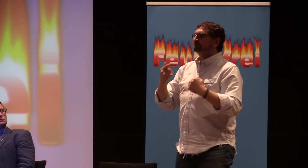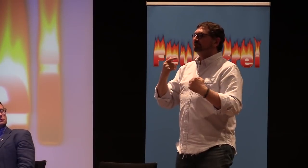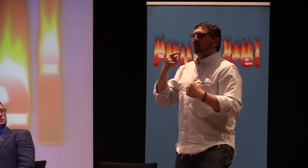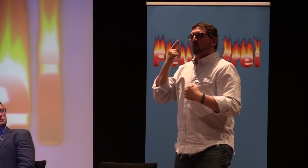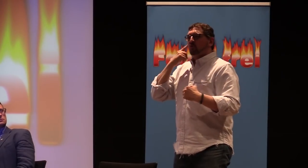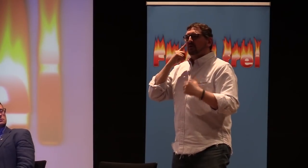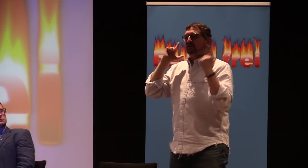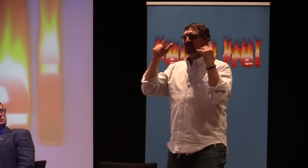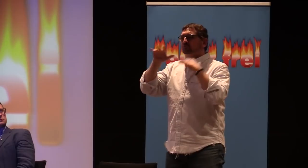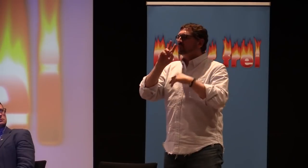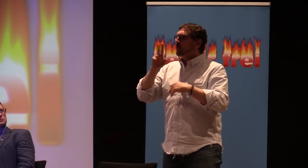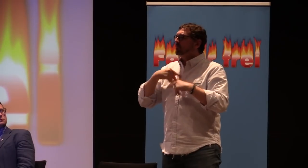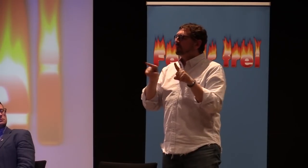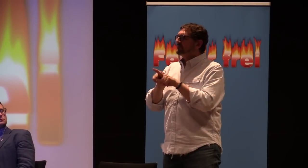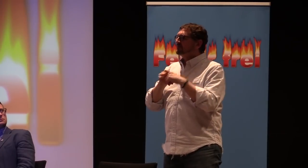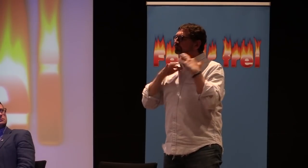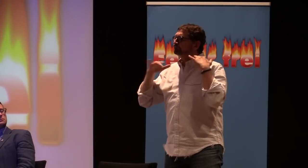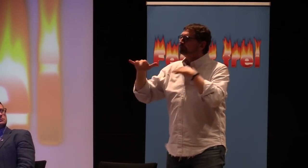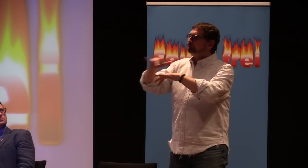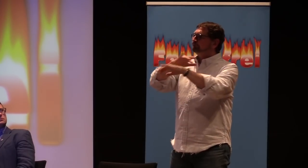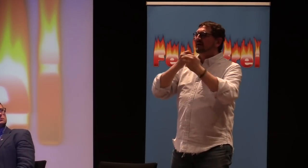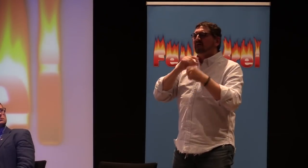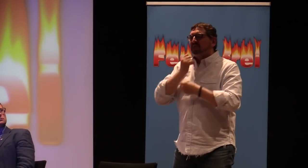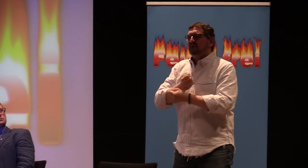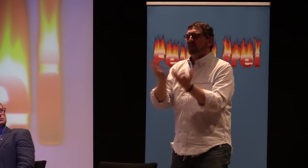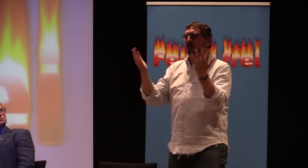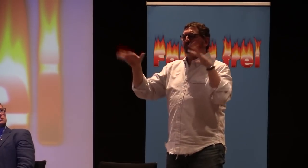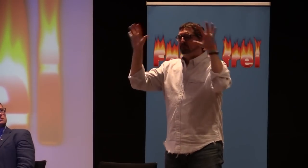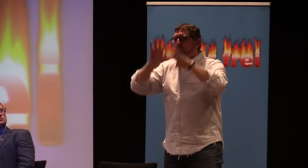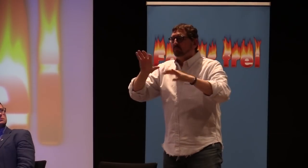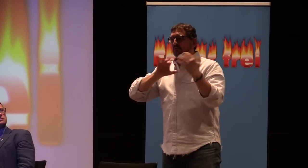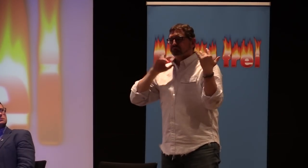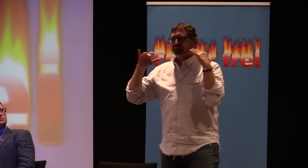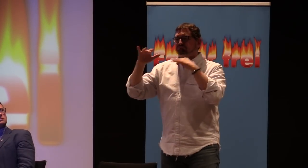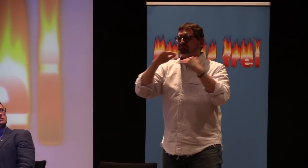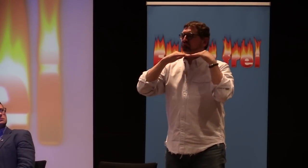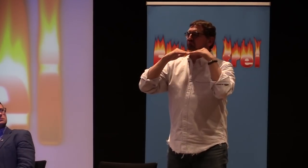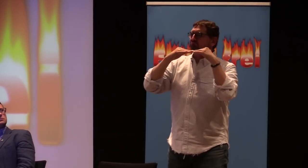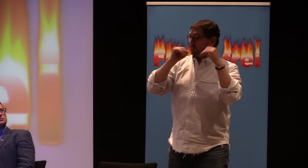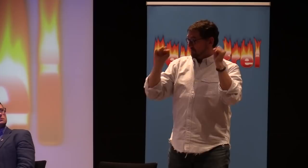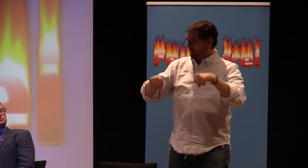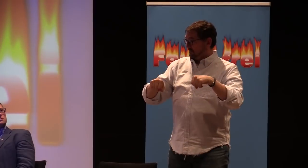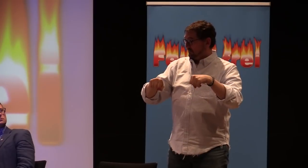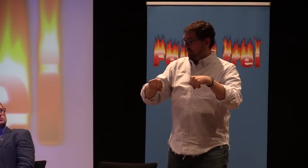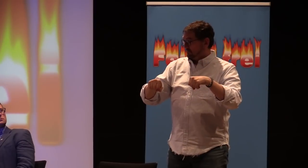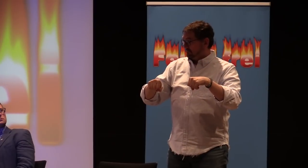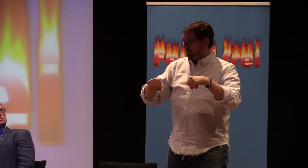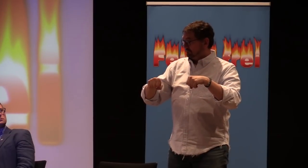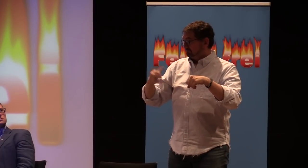dass dann ein Loch entsteht. Man muss halt immer gucken, ob das Ganze überhaupt noch salonfähig ist. Mittlerweile ist man mehr